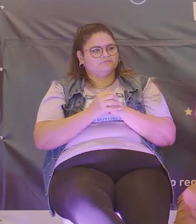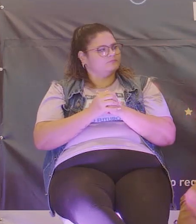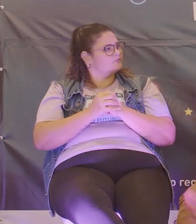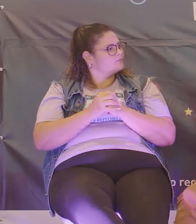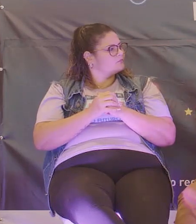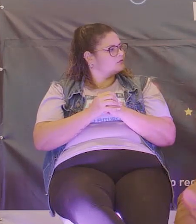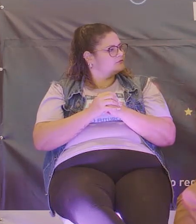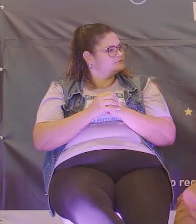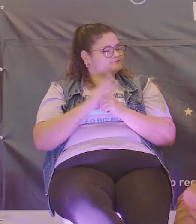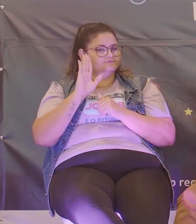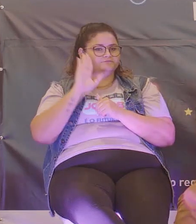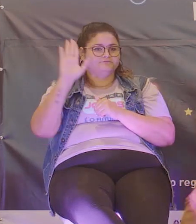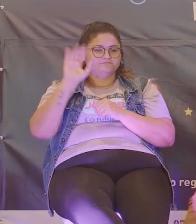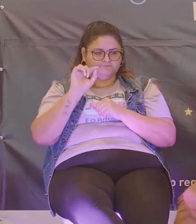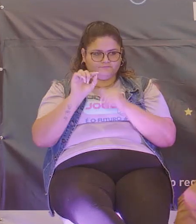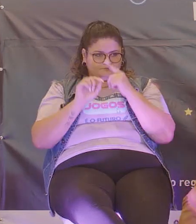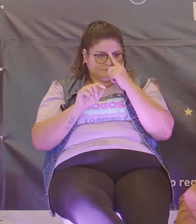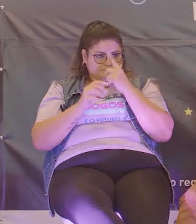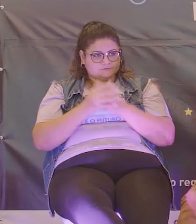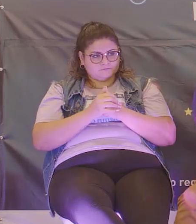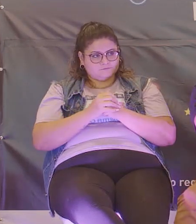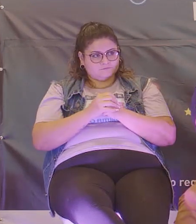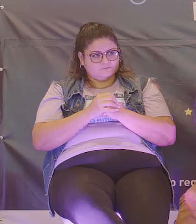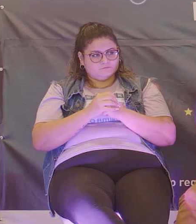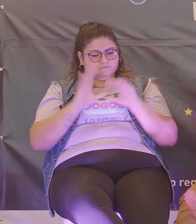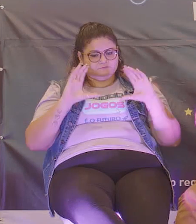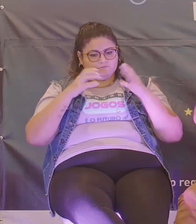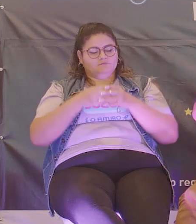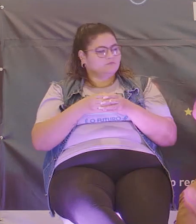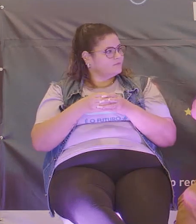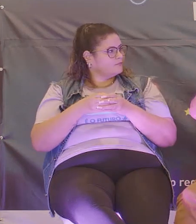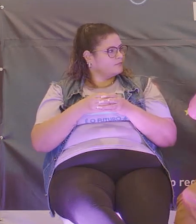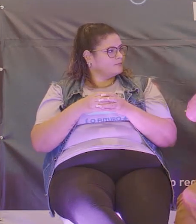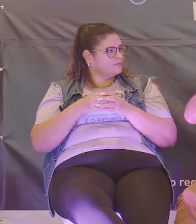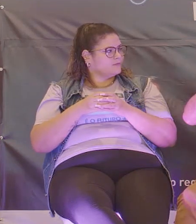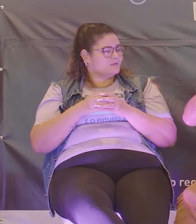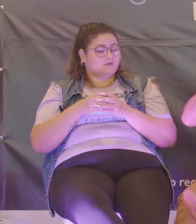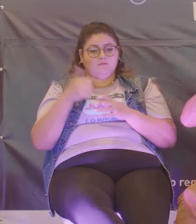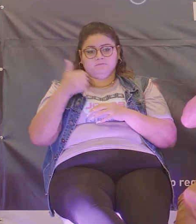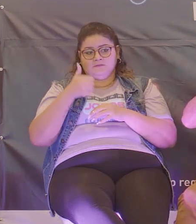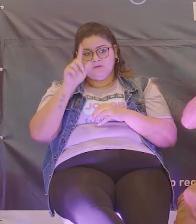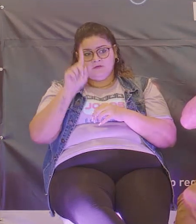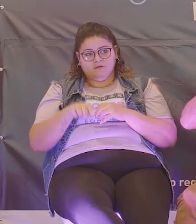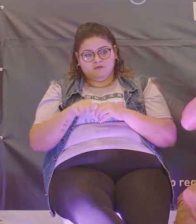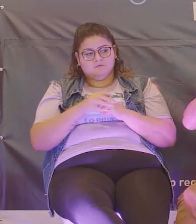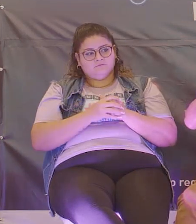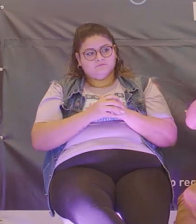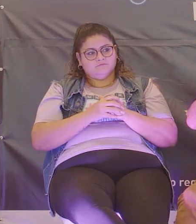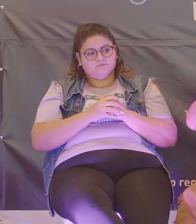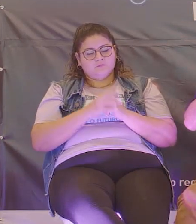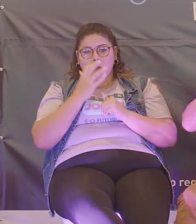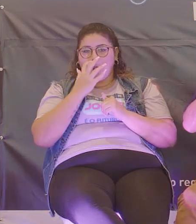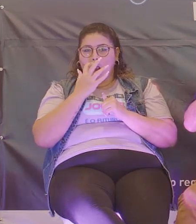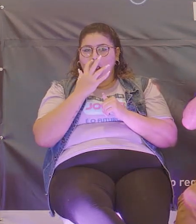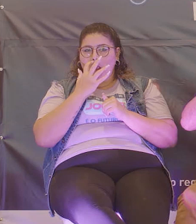dois pontos principais. Mais do que me achar, acho que é achar o coletivo, vamos dizer assim. Então, o primeiro, acho que é o Ring, então, que